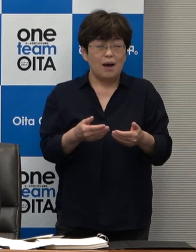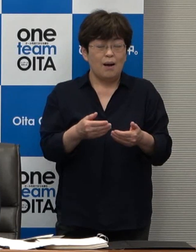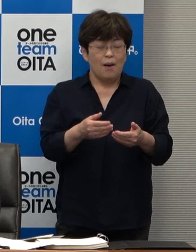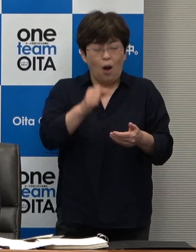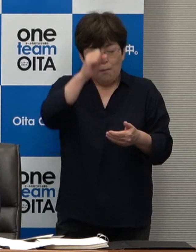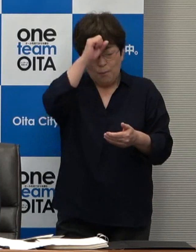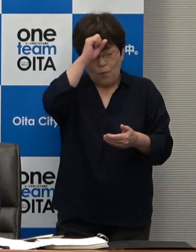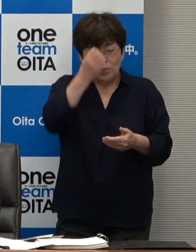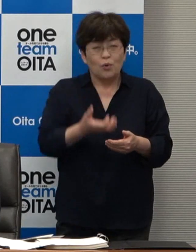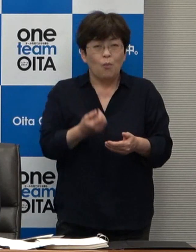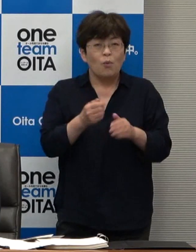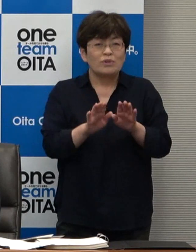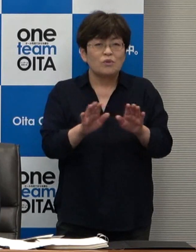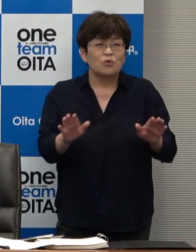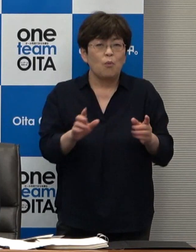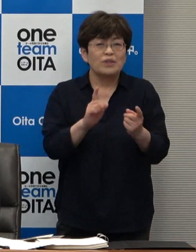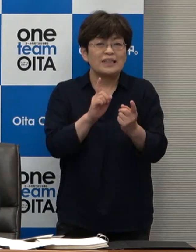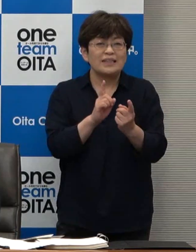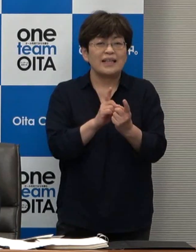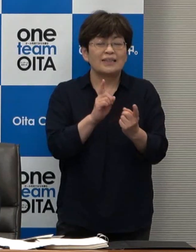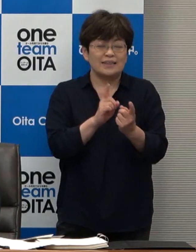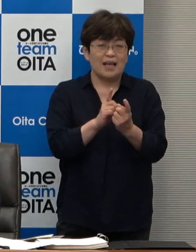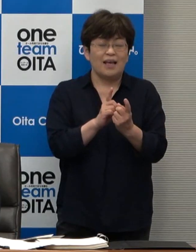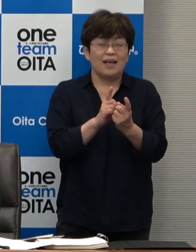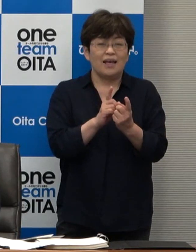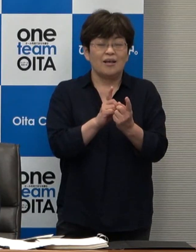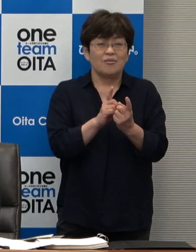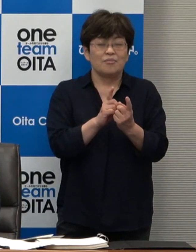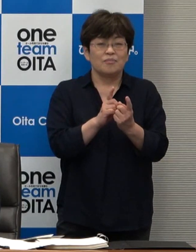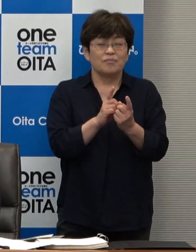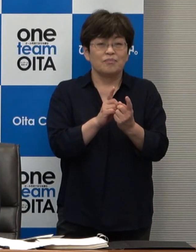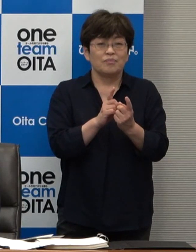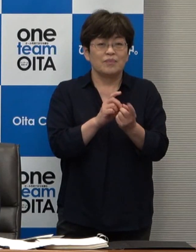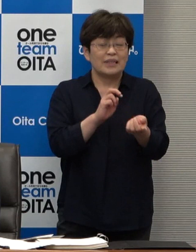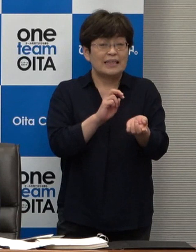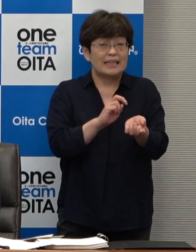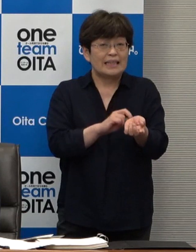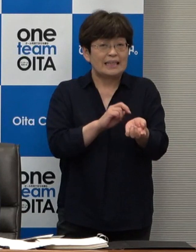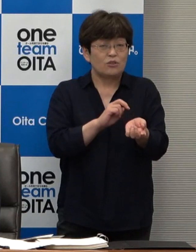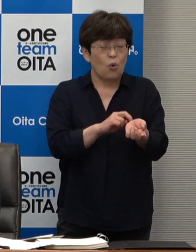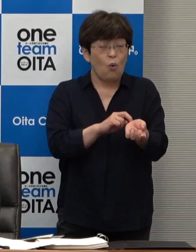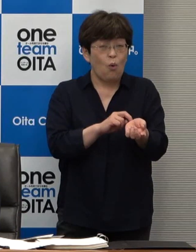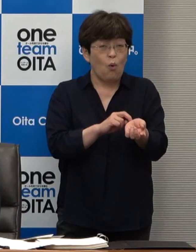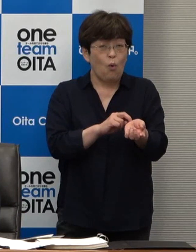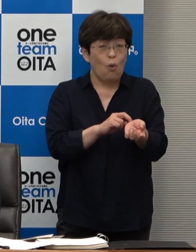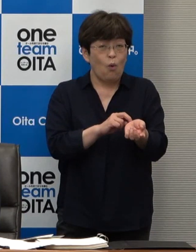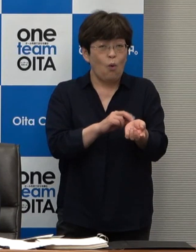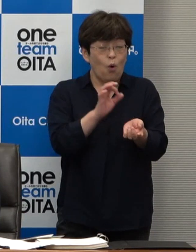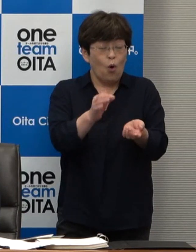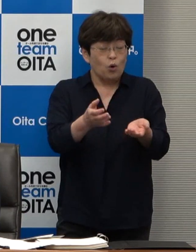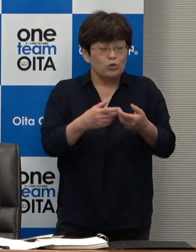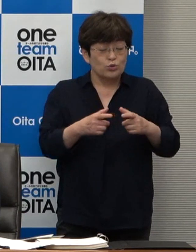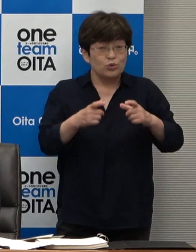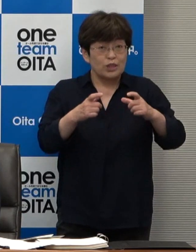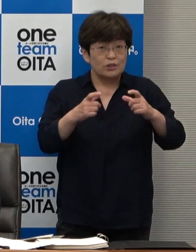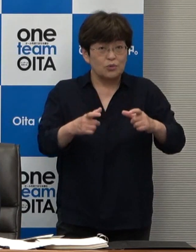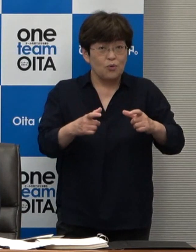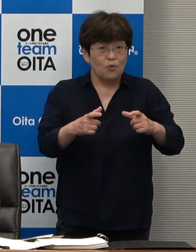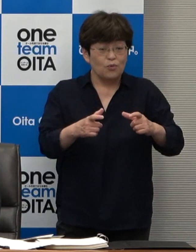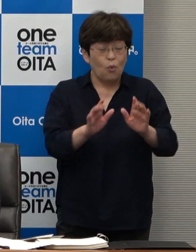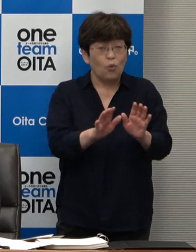の小児慢性特定疾病の医療受給者証を持つ児童等が長期入院